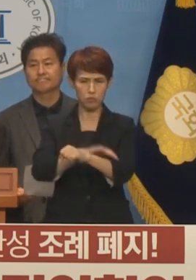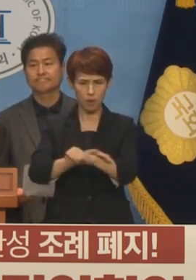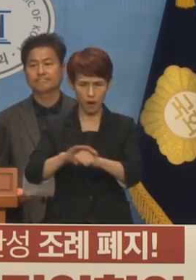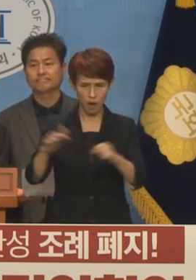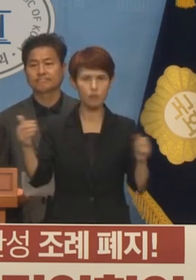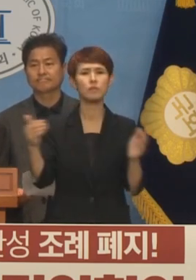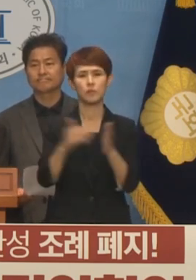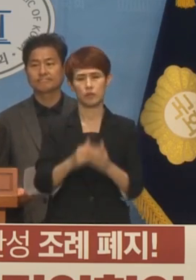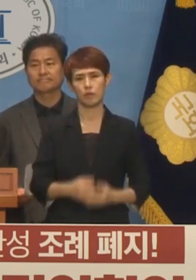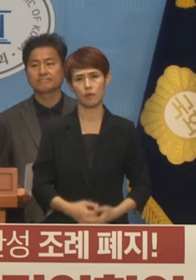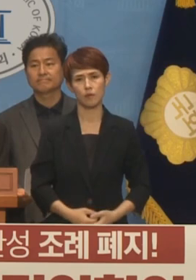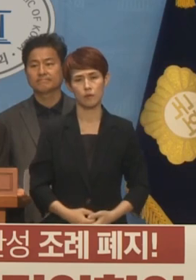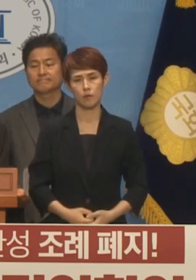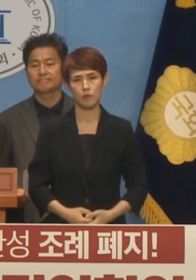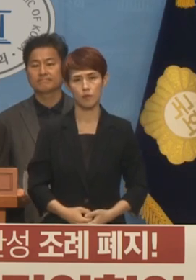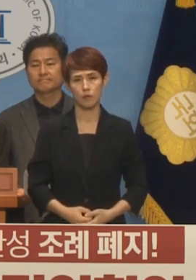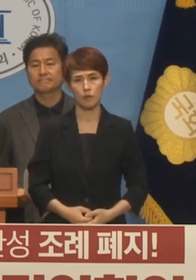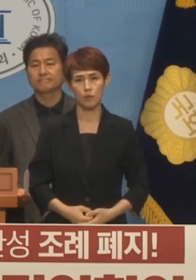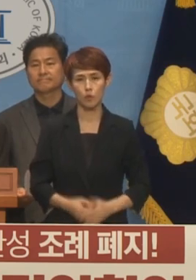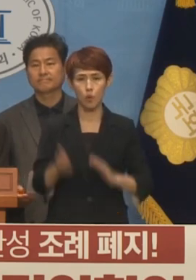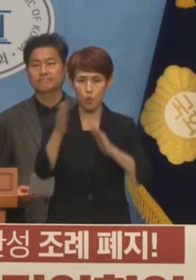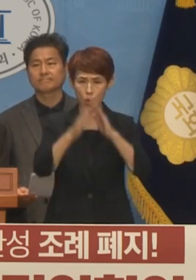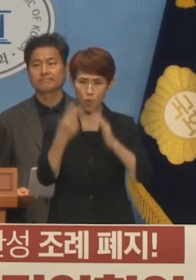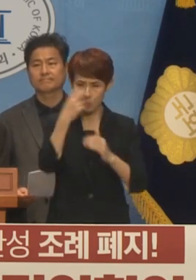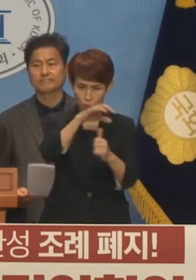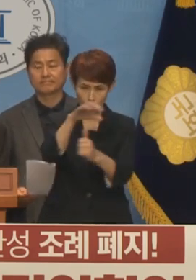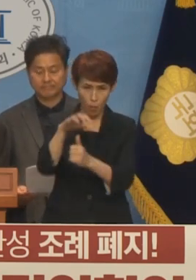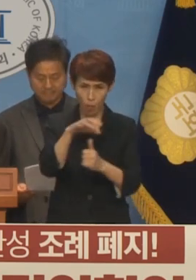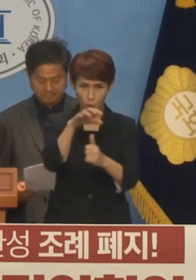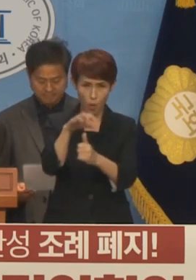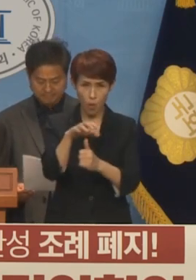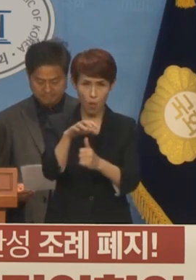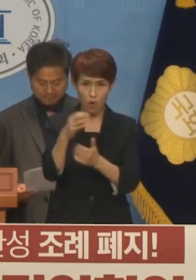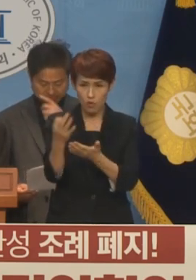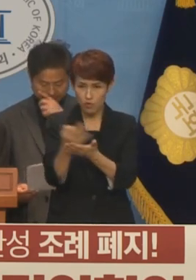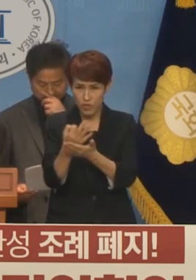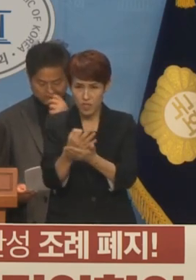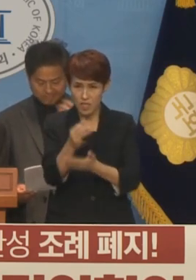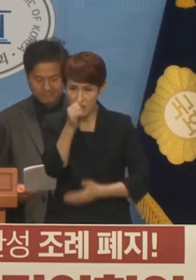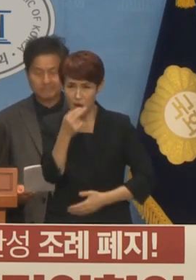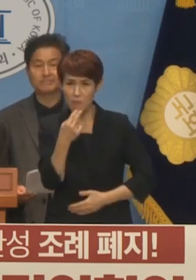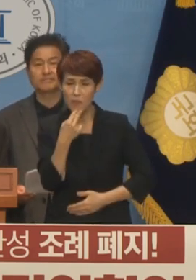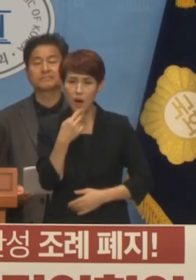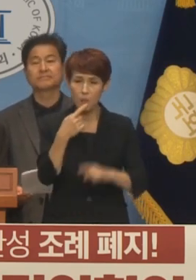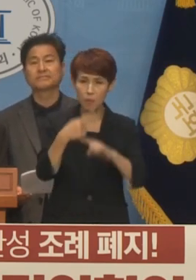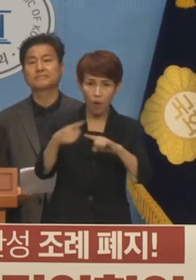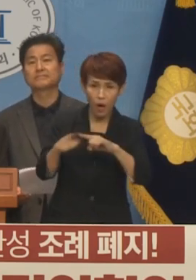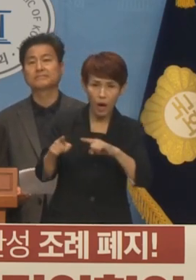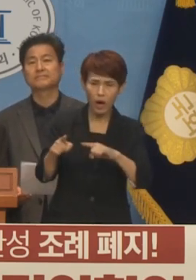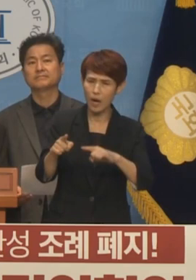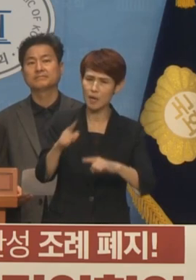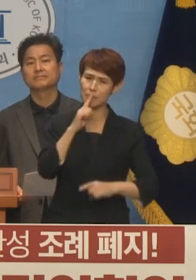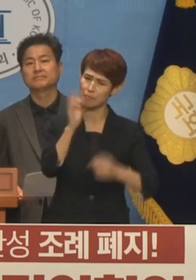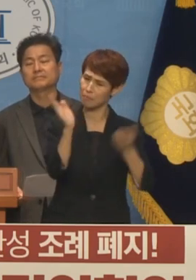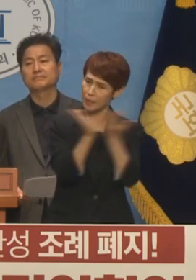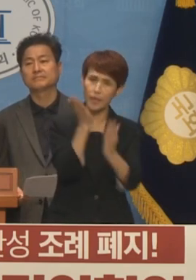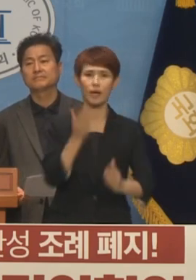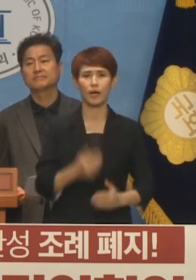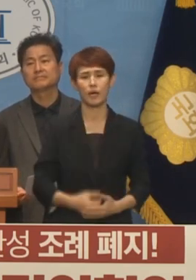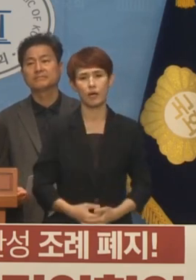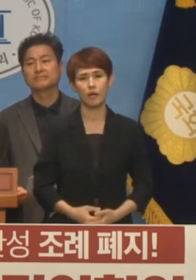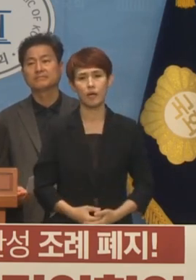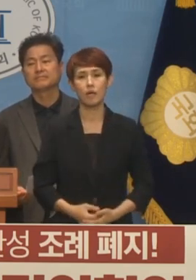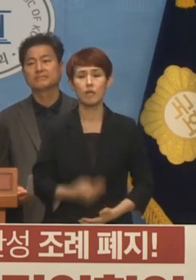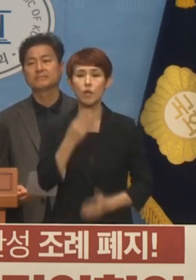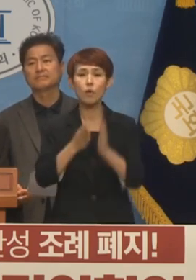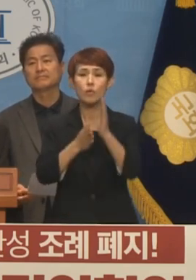톡톡히 수행해왔다. 또한 공공돌봄의 수익성을 평가의 기준으로 삼는 것 자체가 어불성설이다.